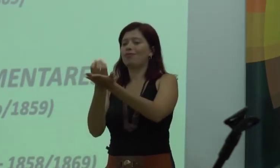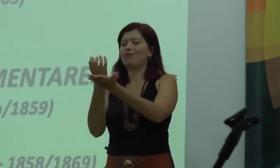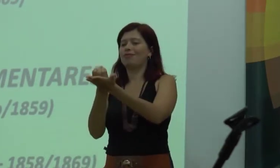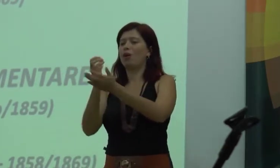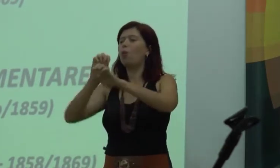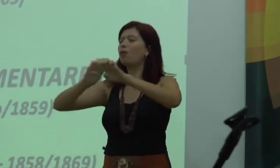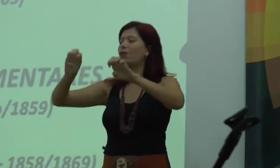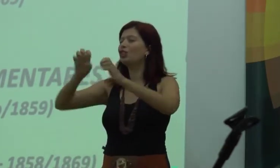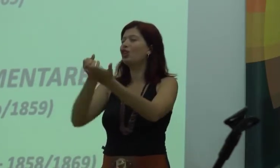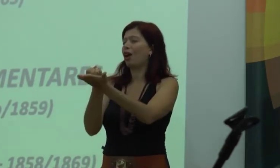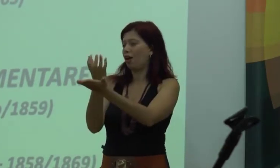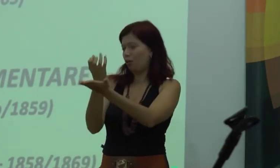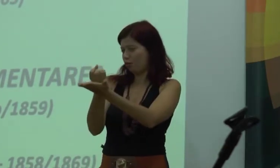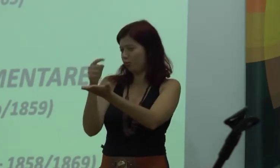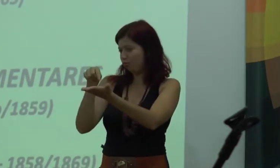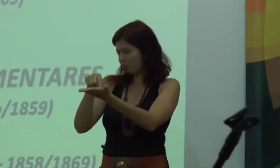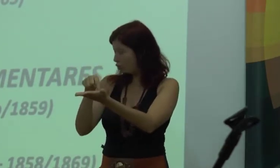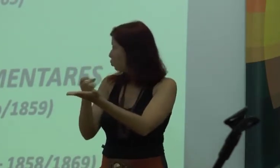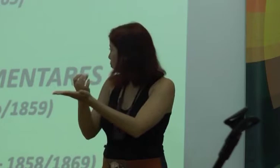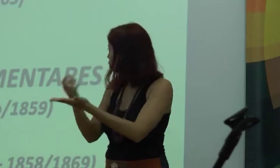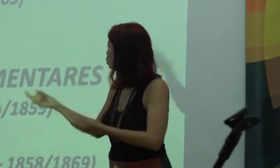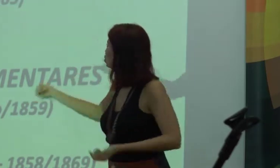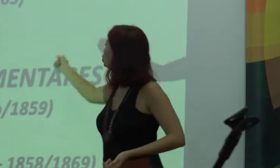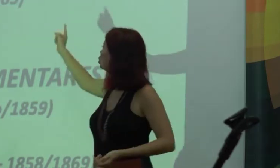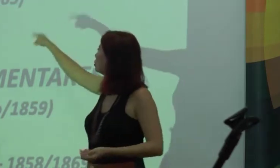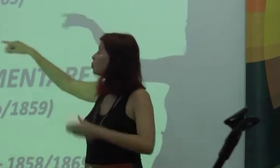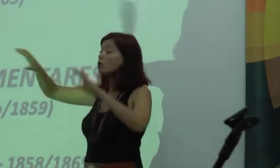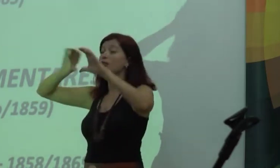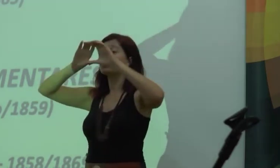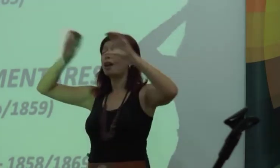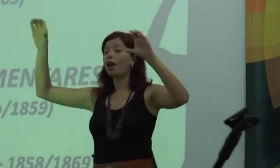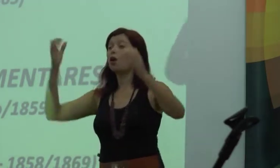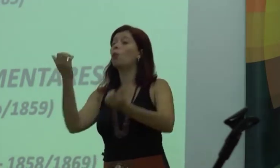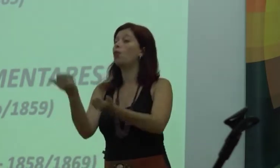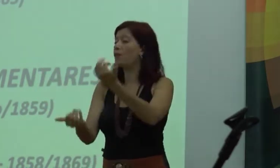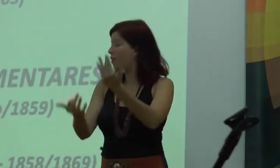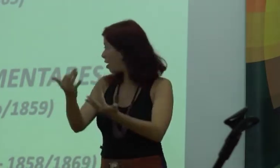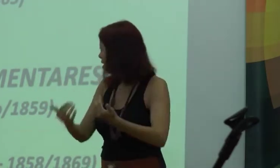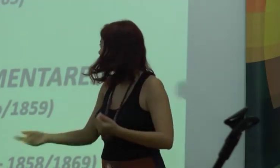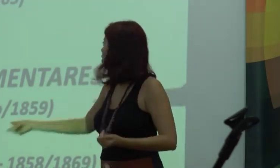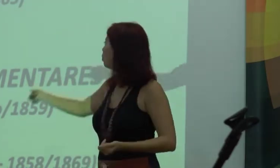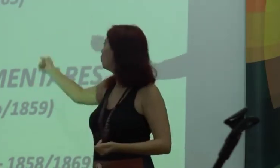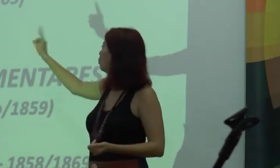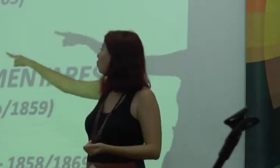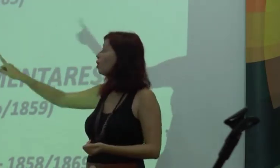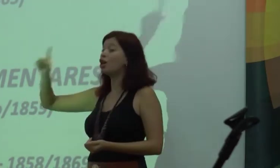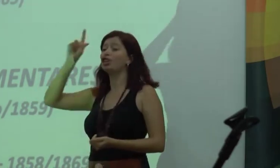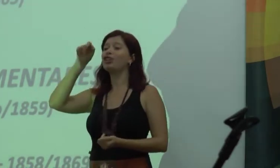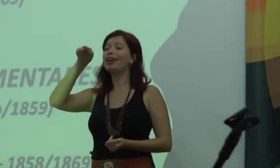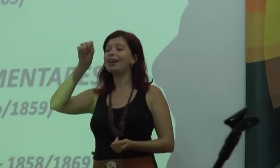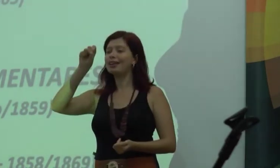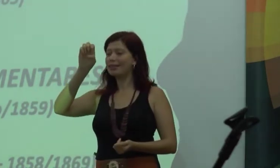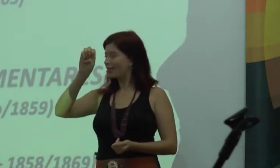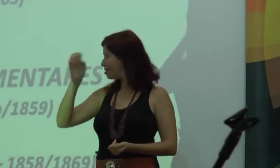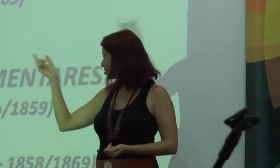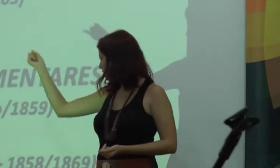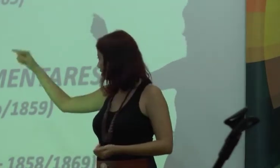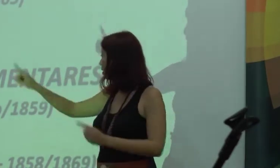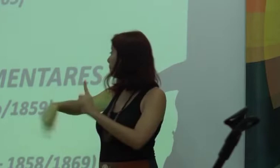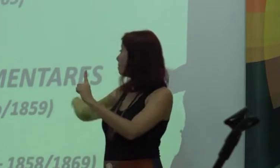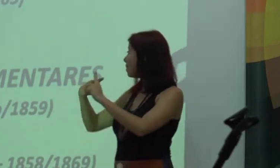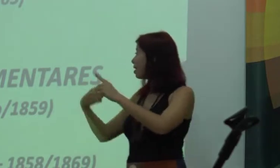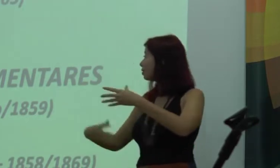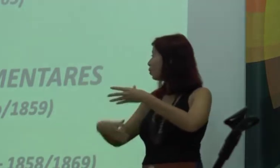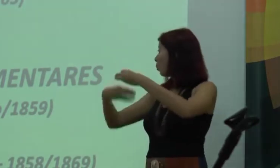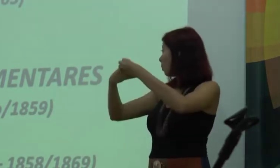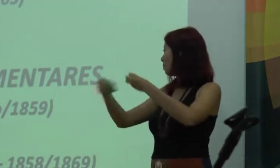os livros dos médiuns, dos espíritos, o Evangelho segundo o Espiritismo, Céu e Inferno, a Gênese,